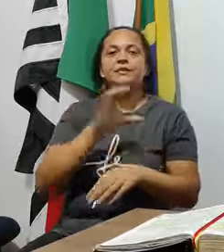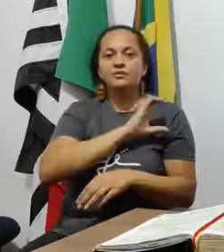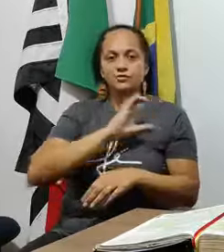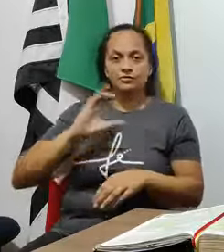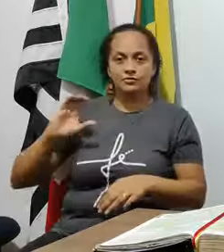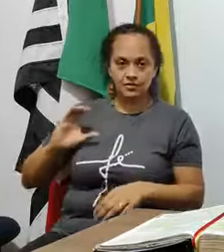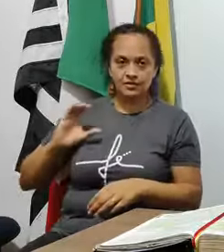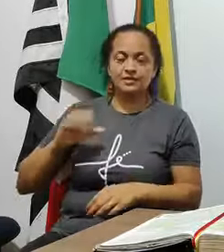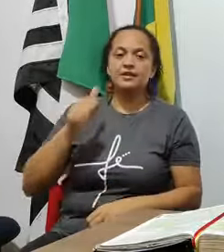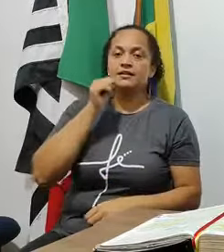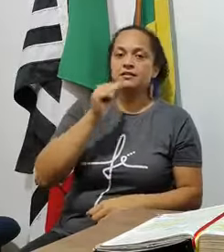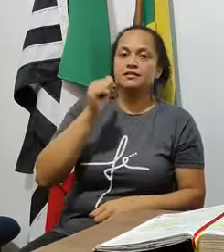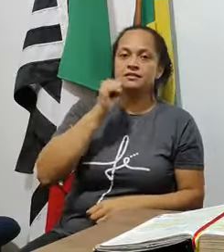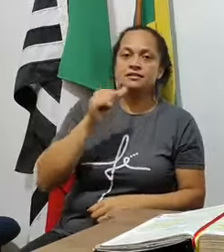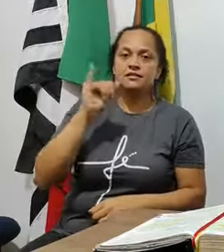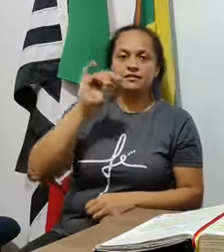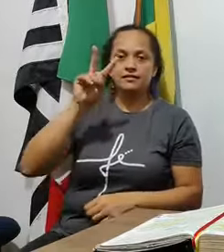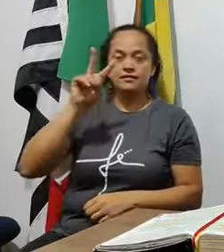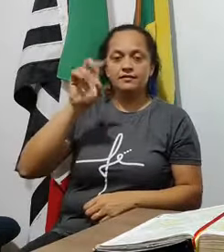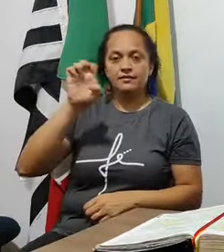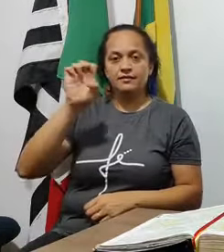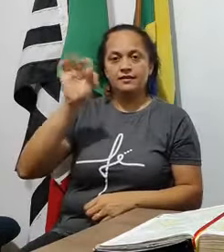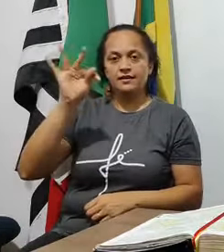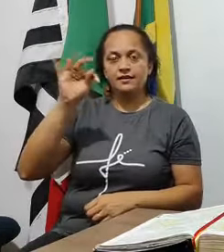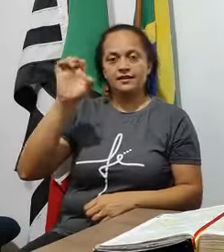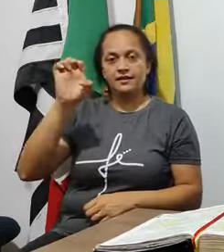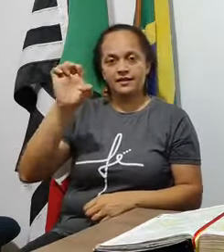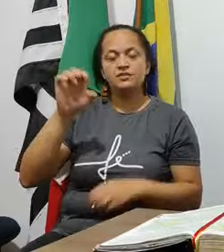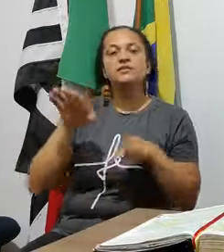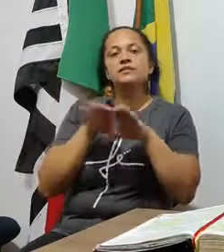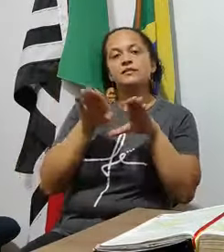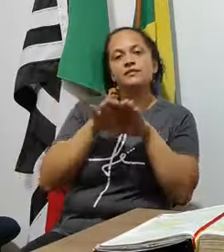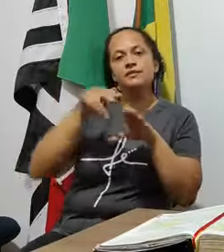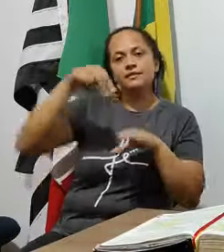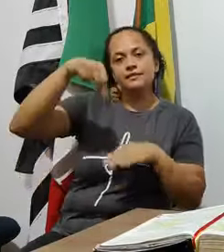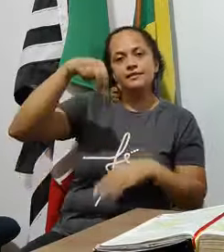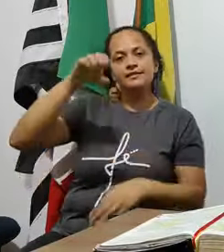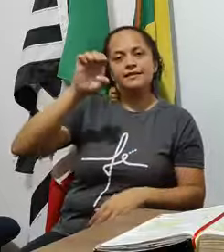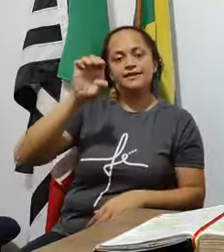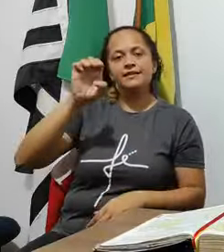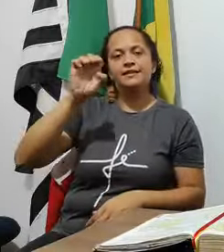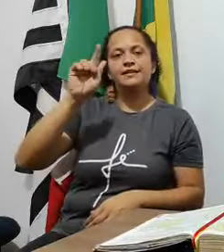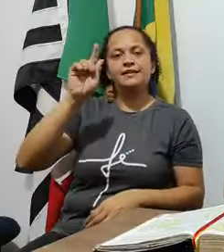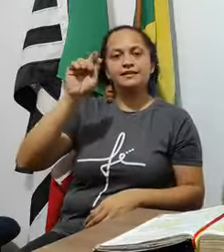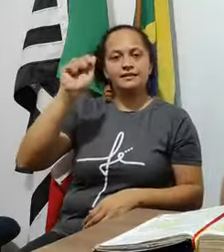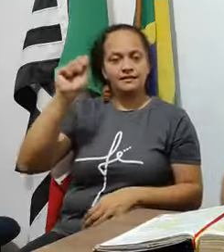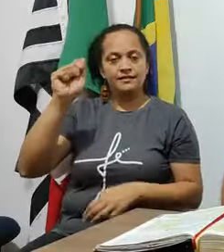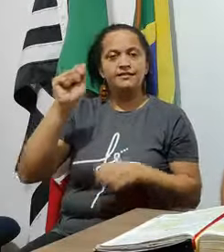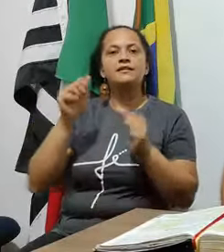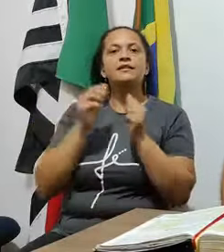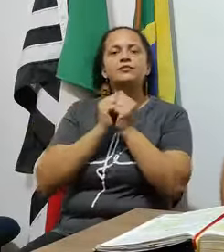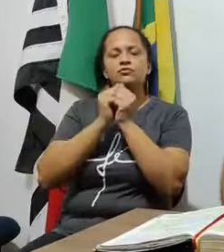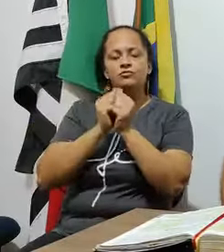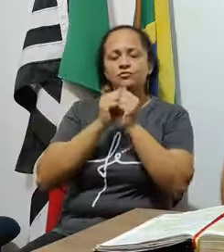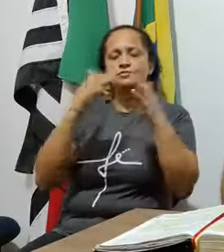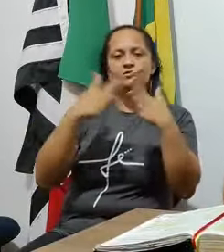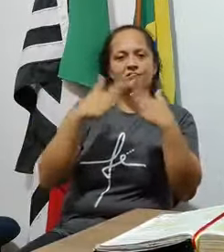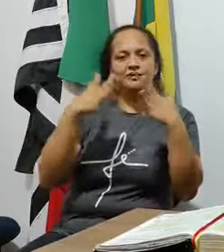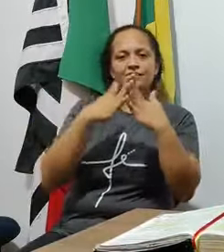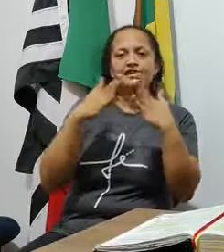a outra cunhadinha, a Nega, que estão em casa aí, Deus abençoe. E a minha esposinha querida que está participando